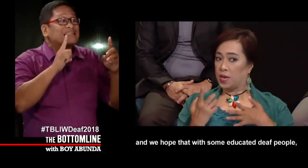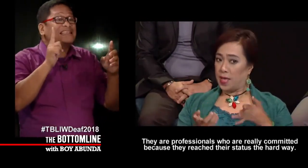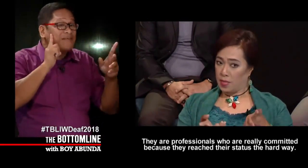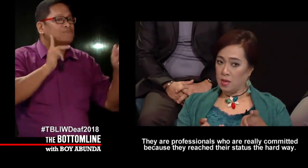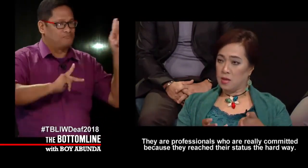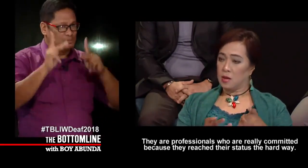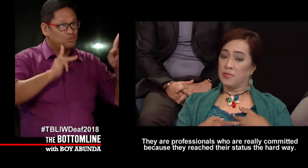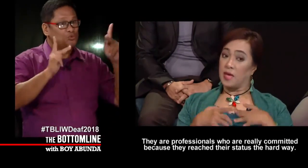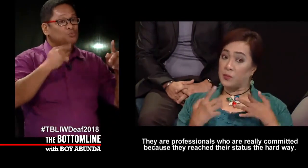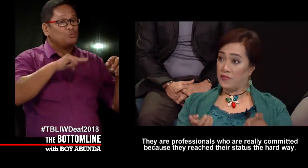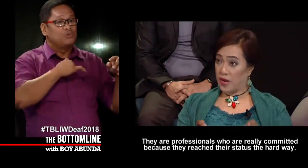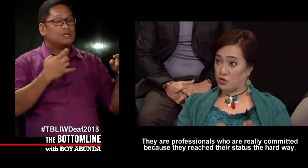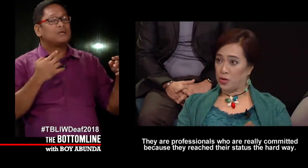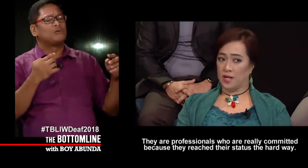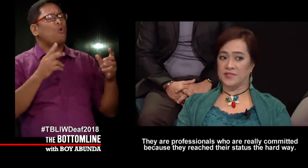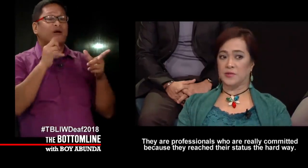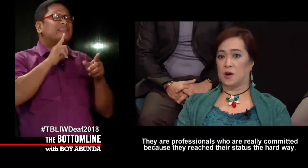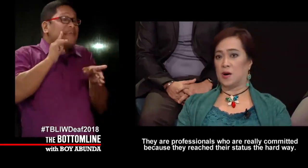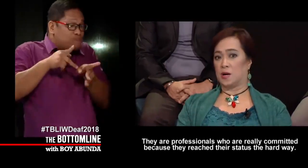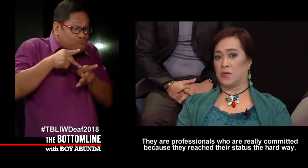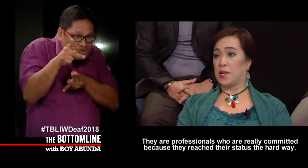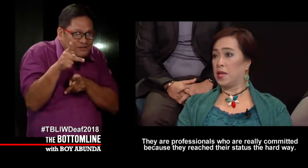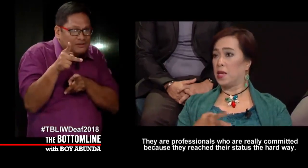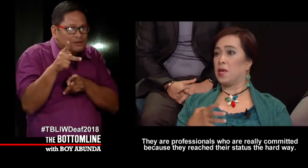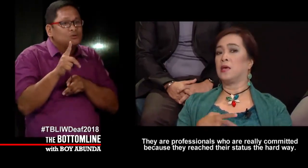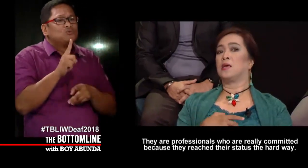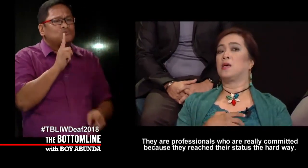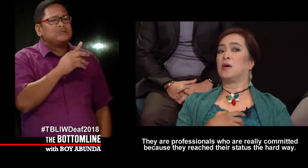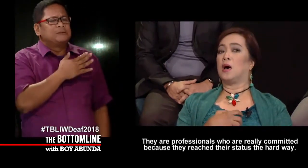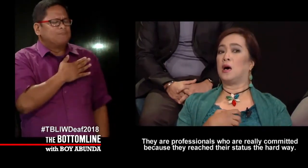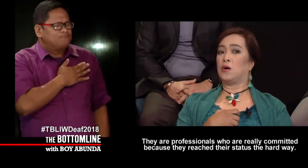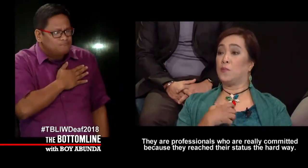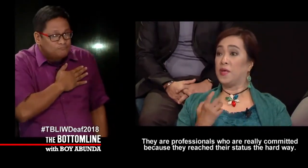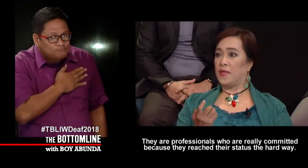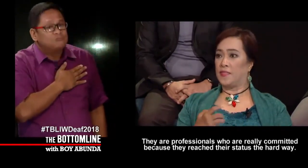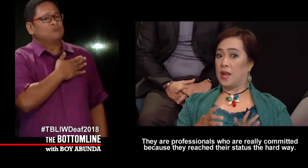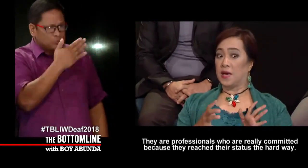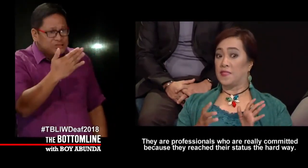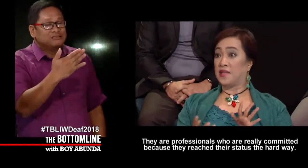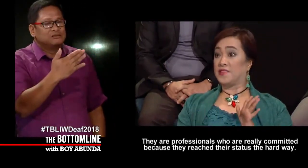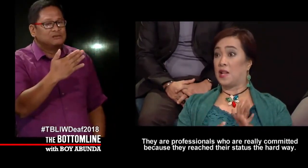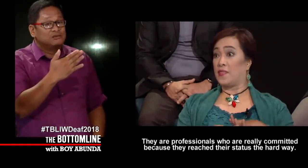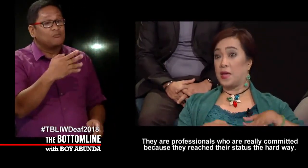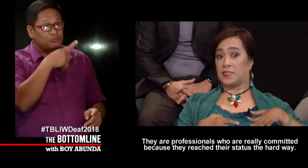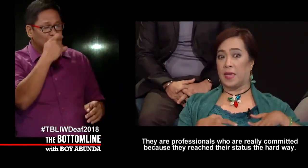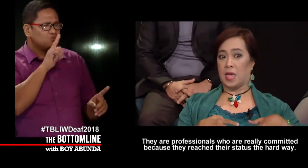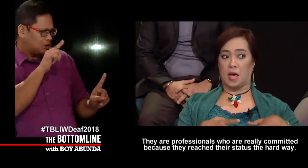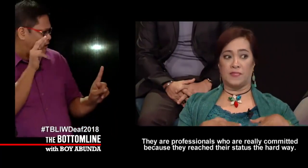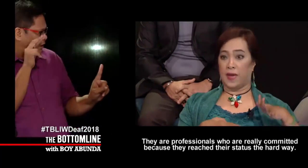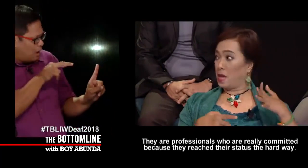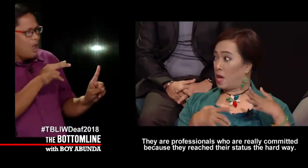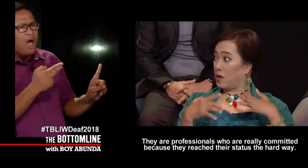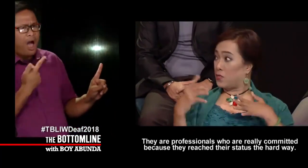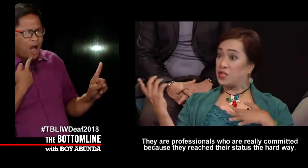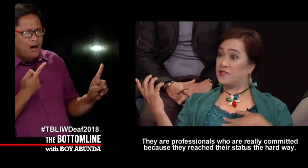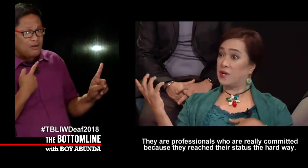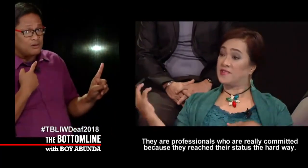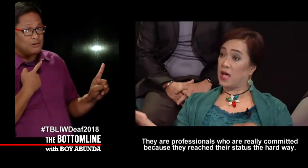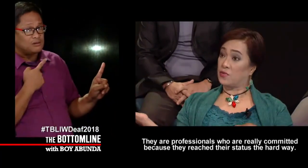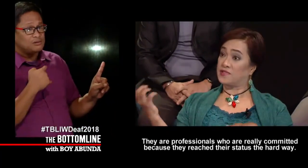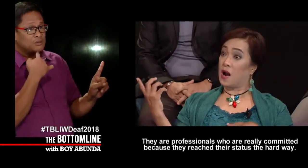people, deaf professionals who are really committed, na nakita kasi nila, they